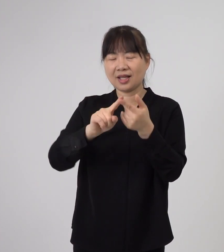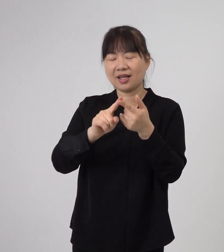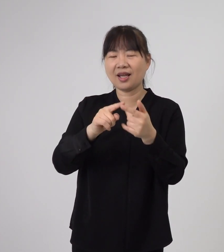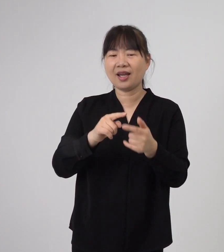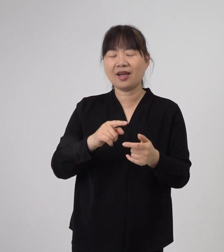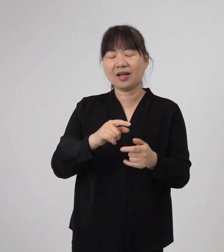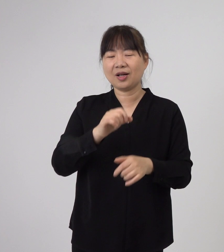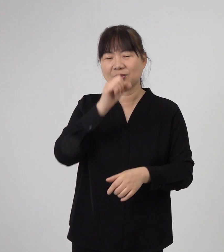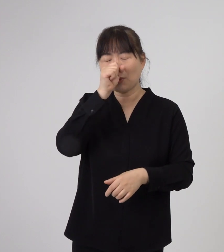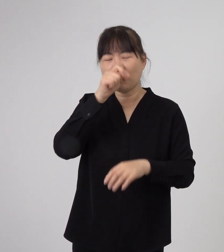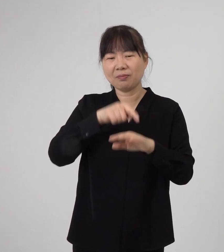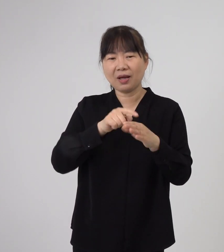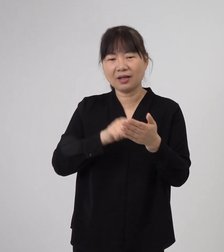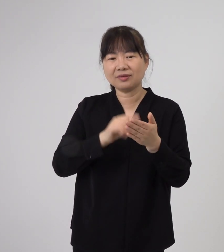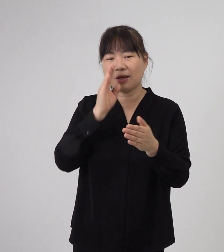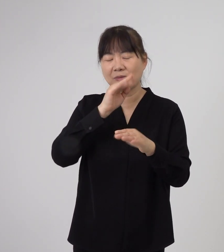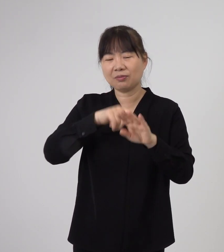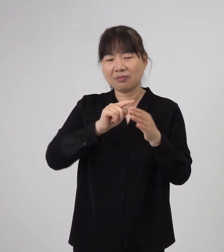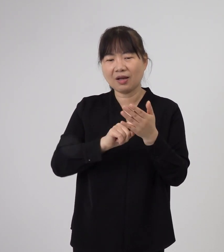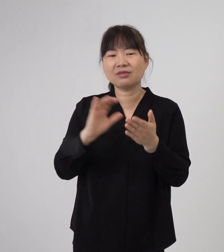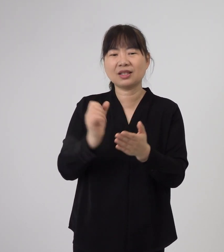안 갖든지 하잖아요.